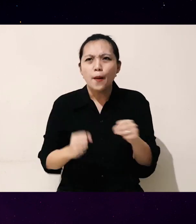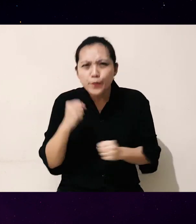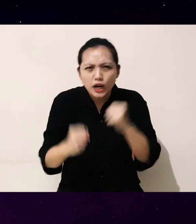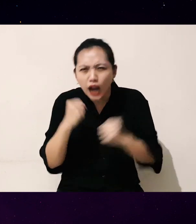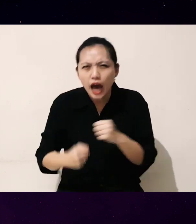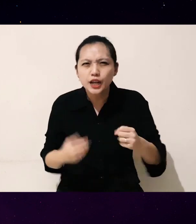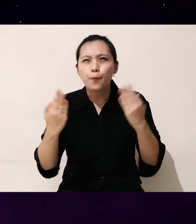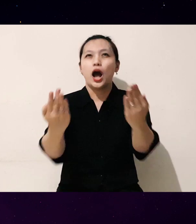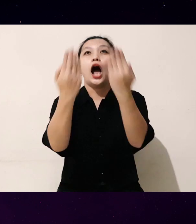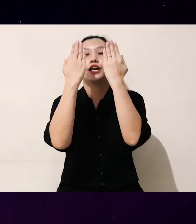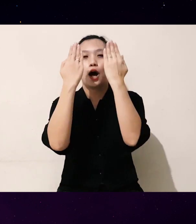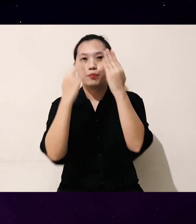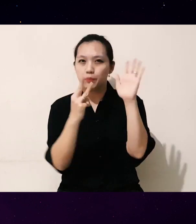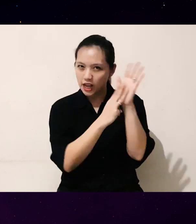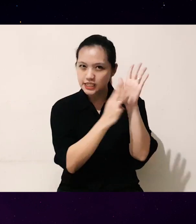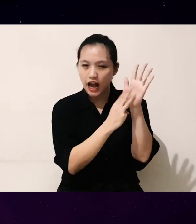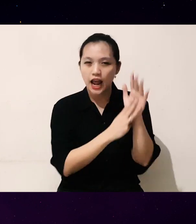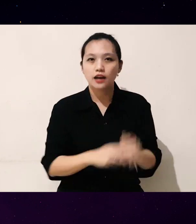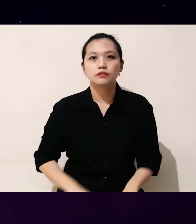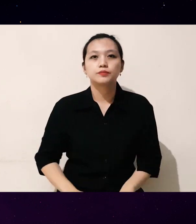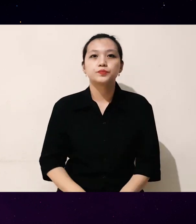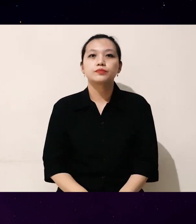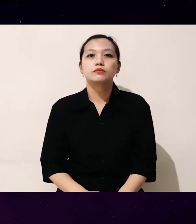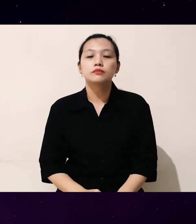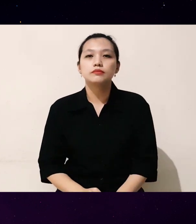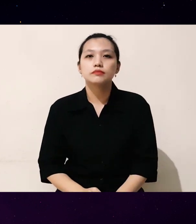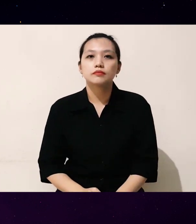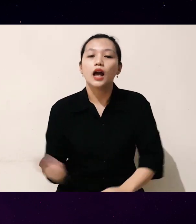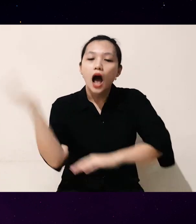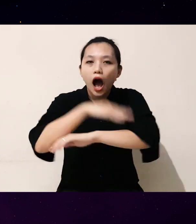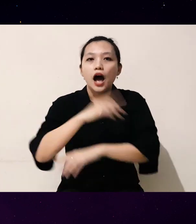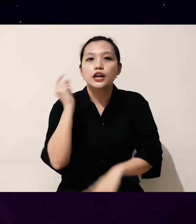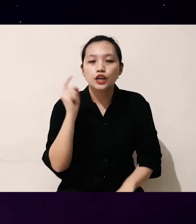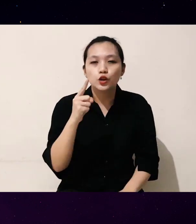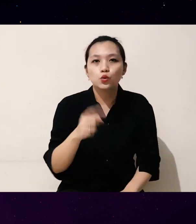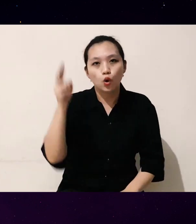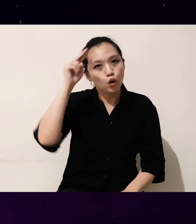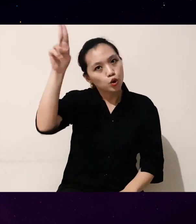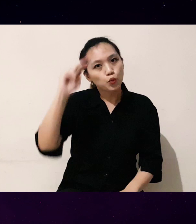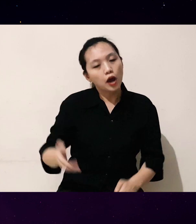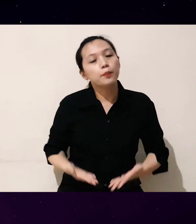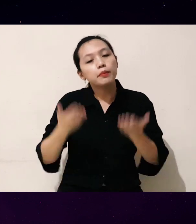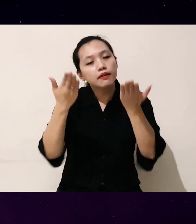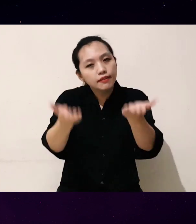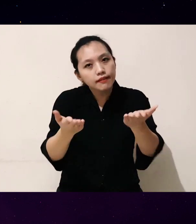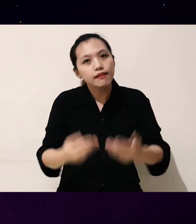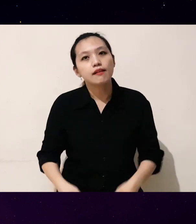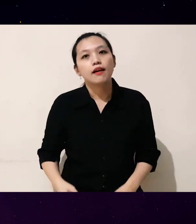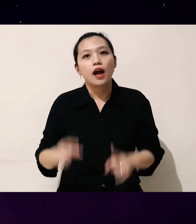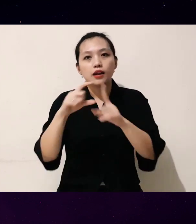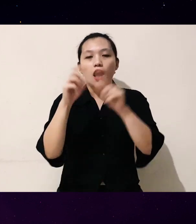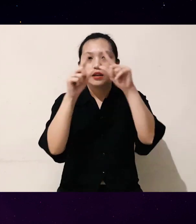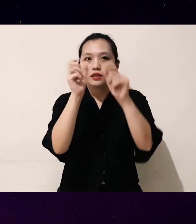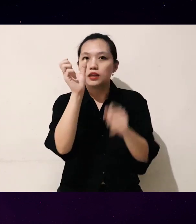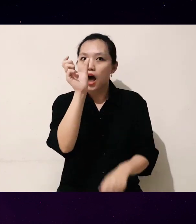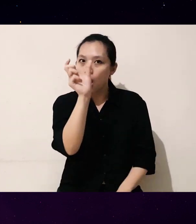berlari menghadapi tantangannya. Karena kemenangan yang Tuhan berikan kepada Daud di hari itu,